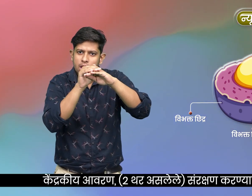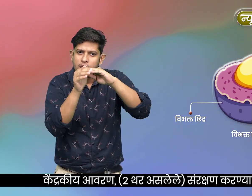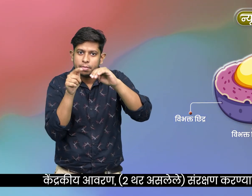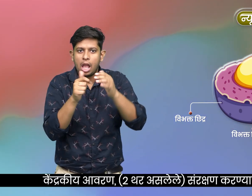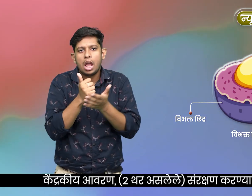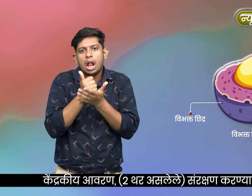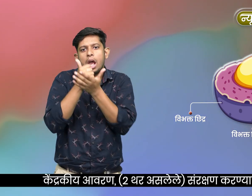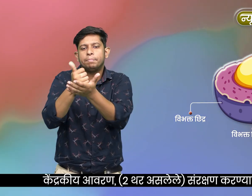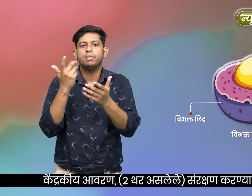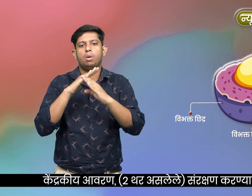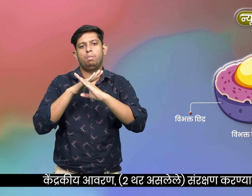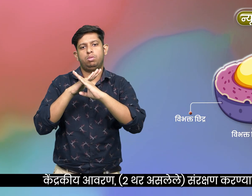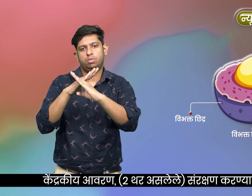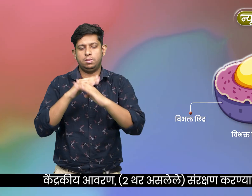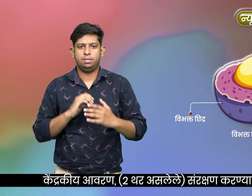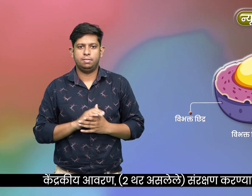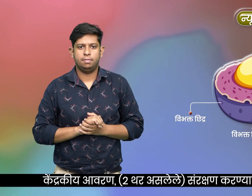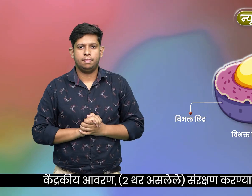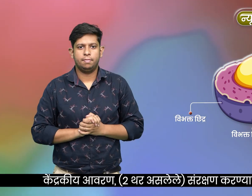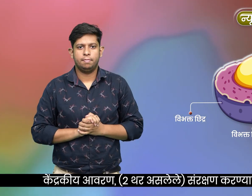असलेले संरक्षण करण्यास मदत करते.